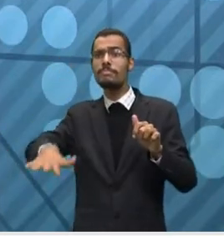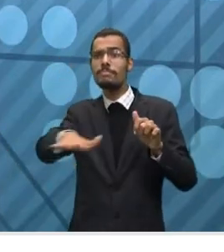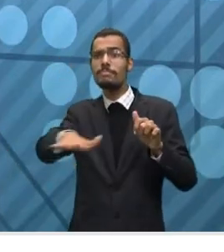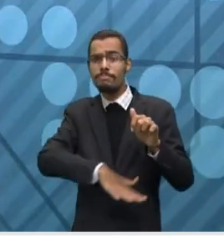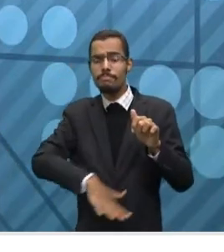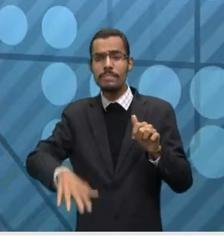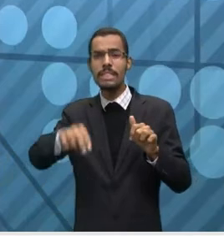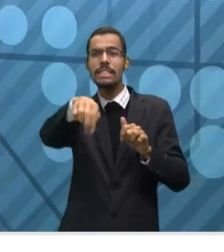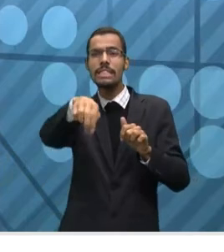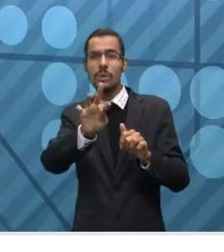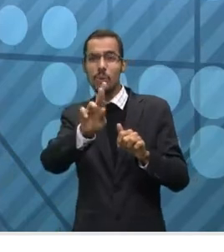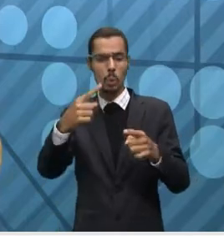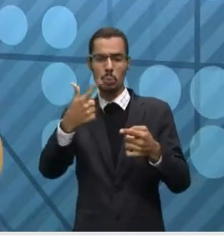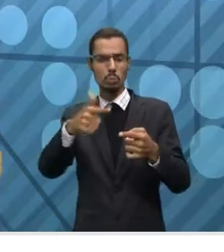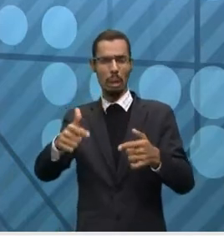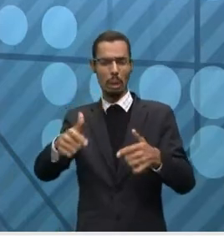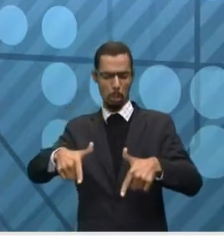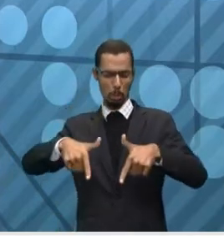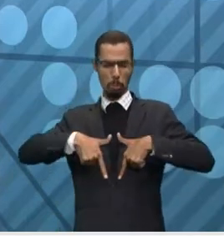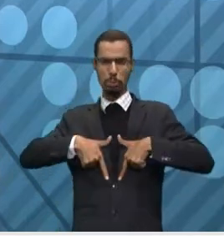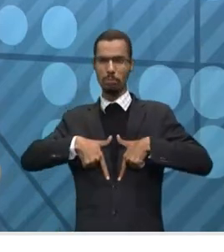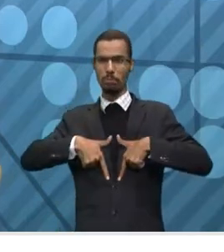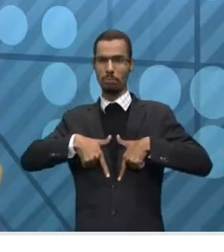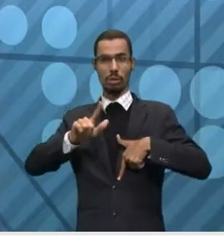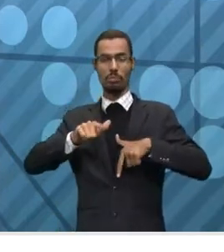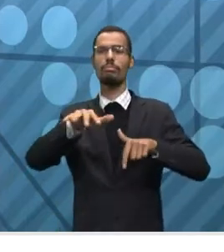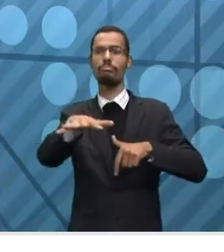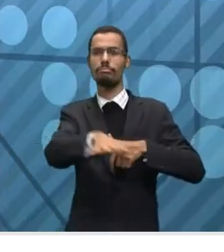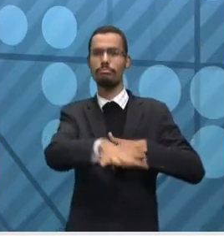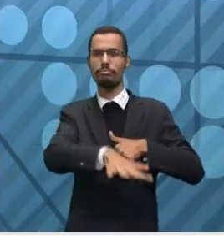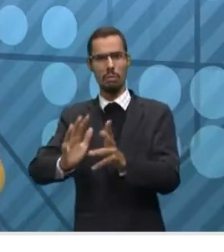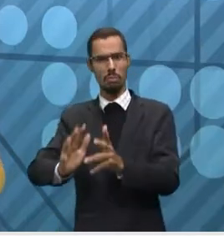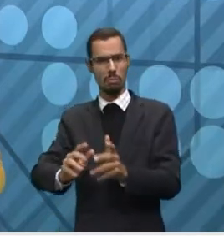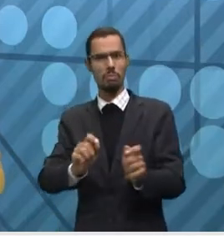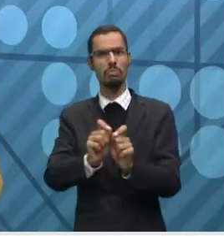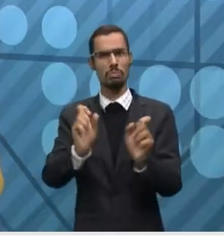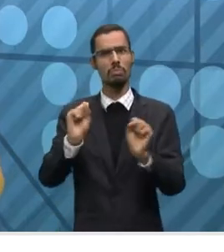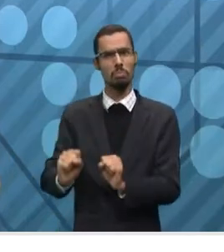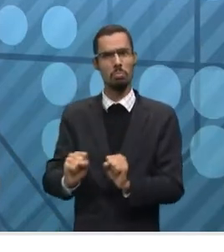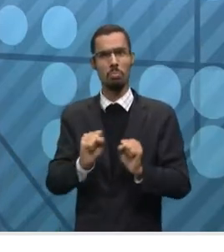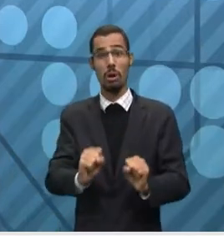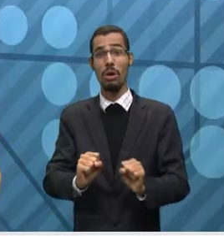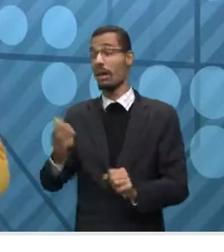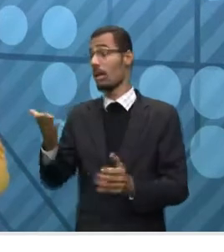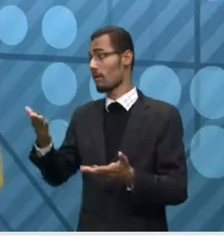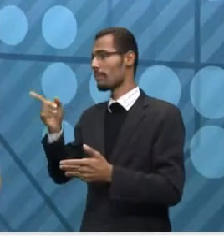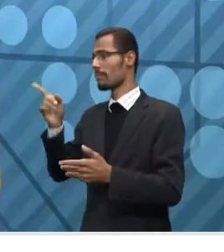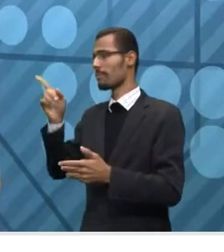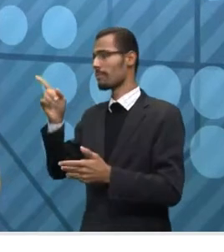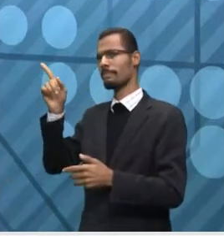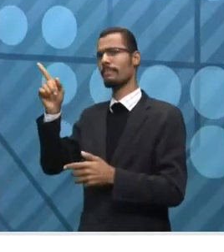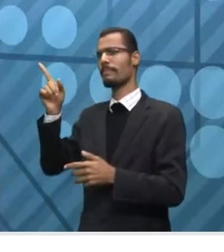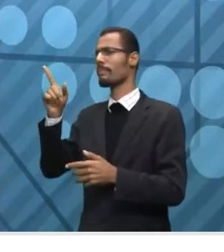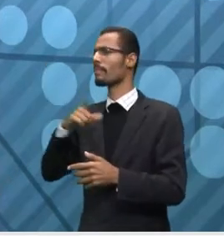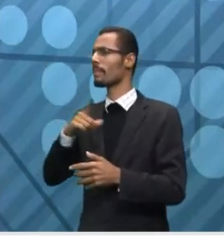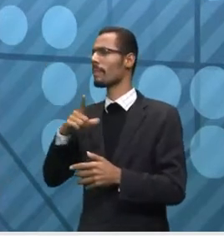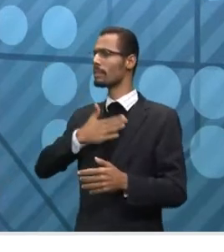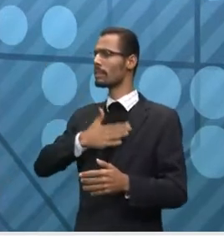realizados no espaço neutro, não toca o nosso corpo, certo? Temos lá agora,